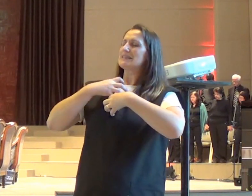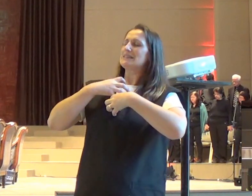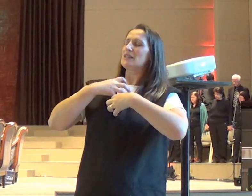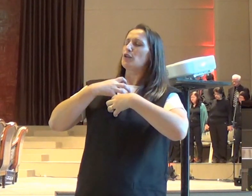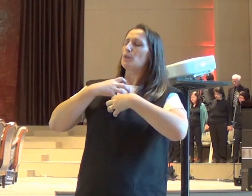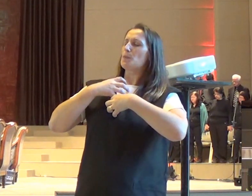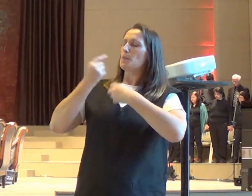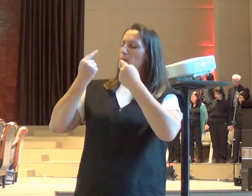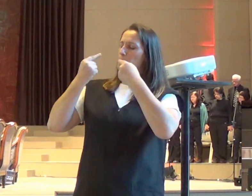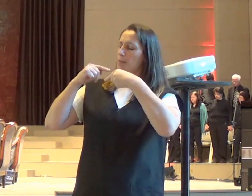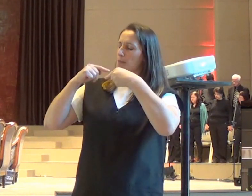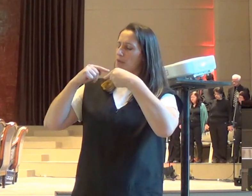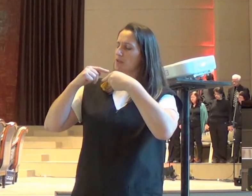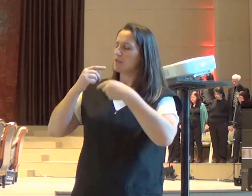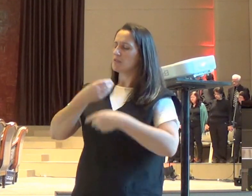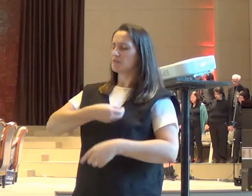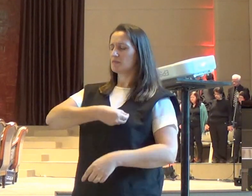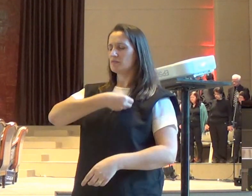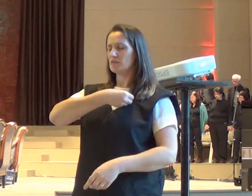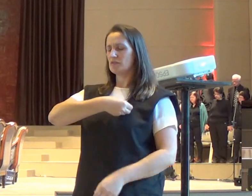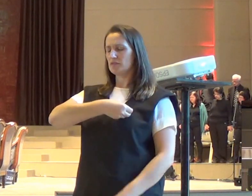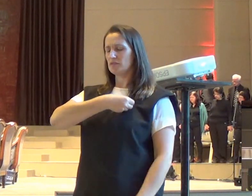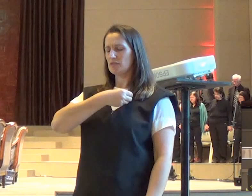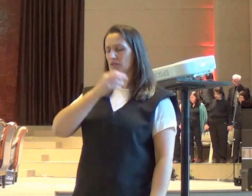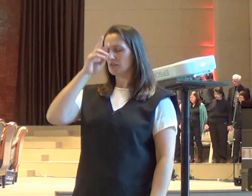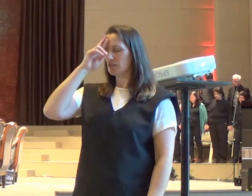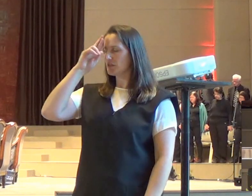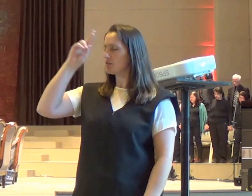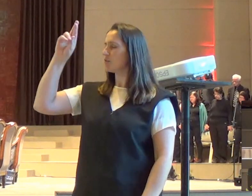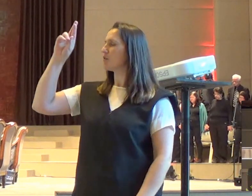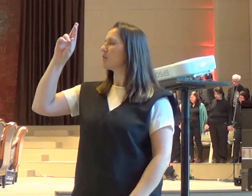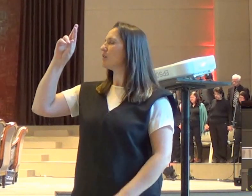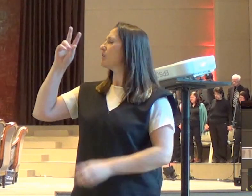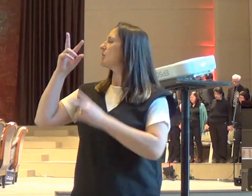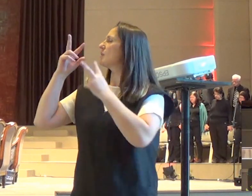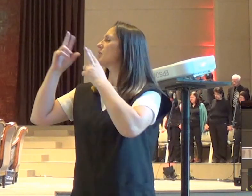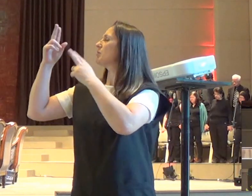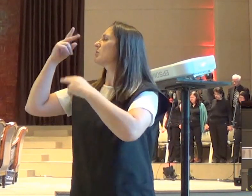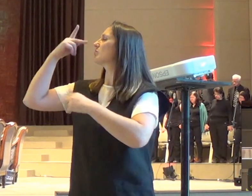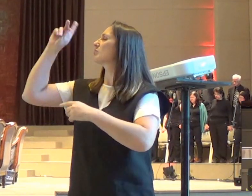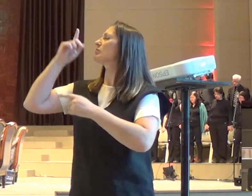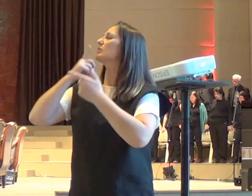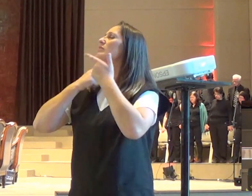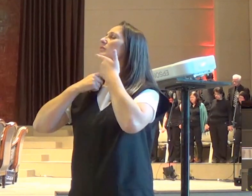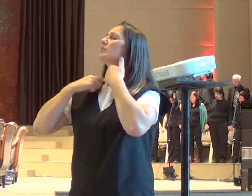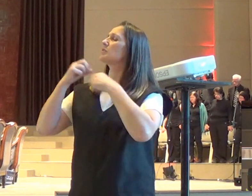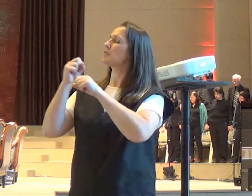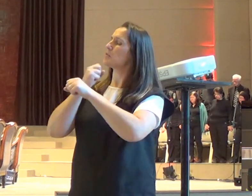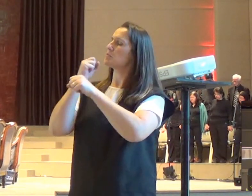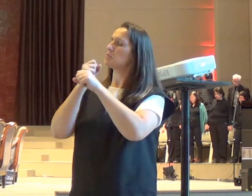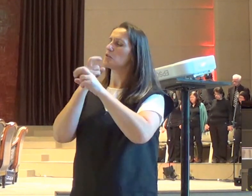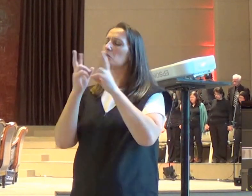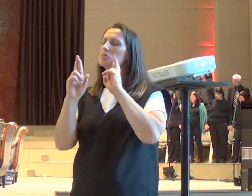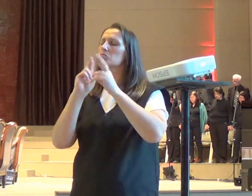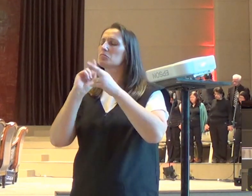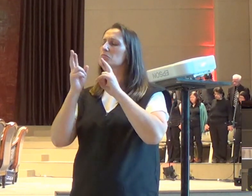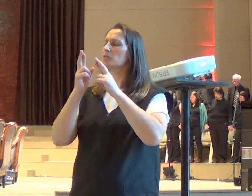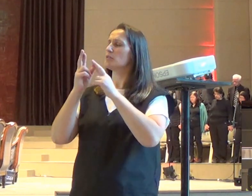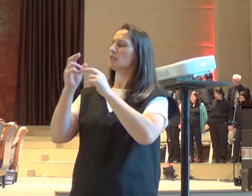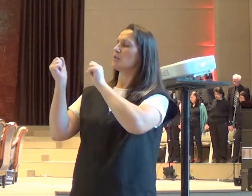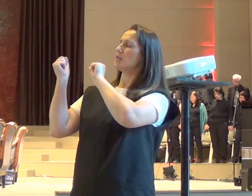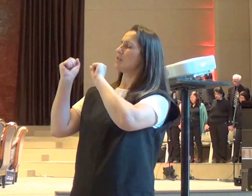desafiados a viver senhor segundo a tua vontade construir relacionamentos que sejam